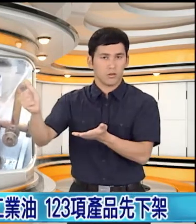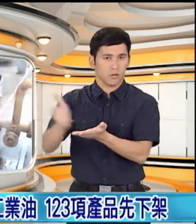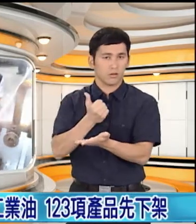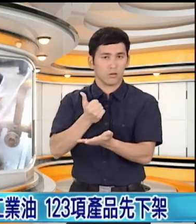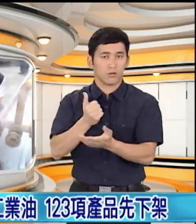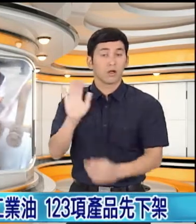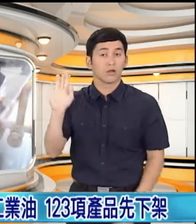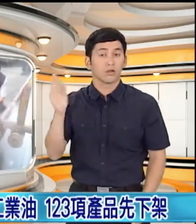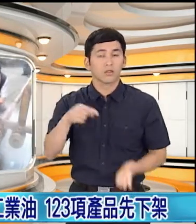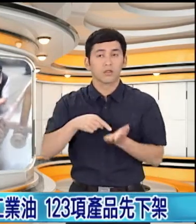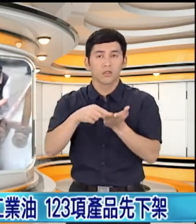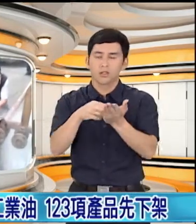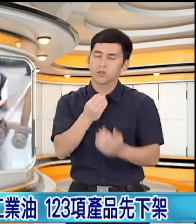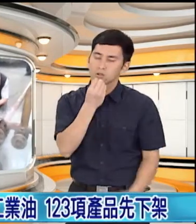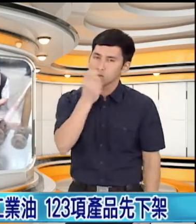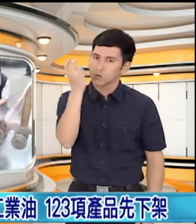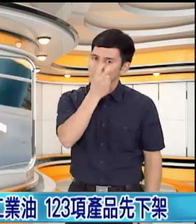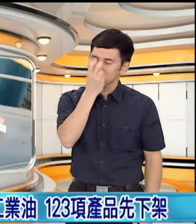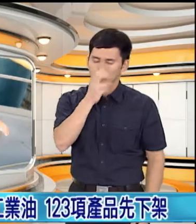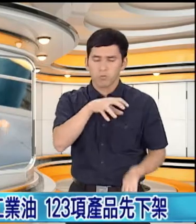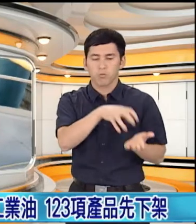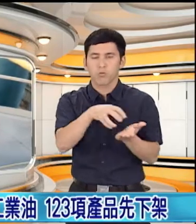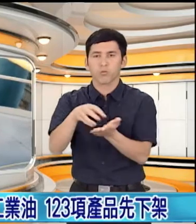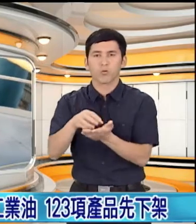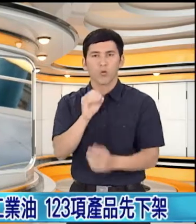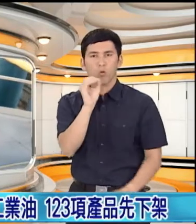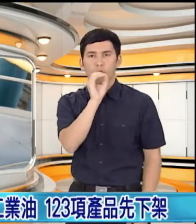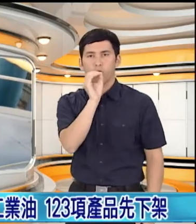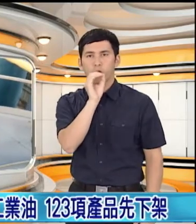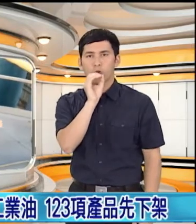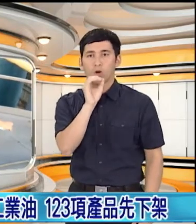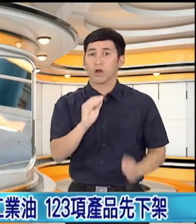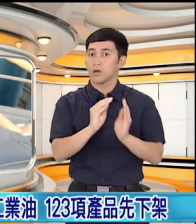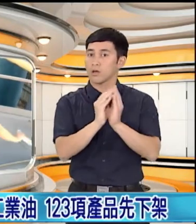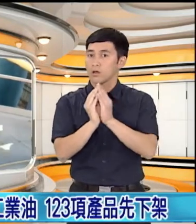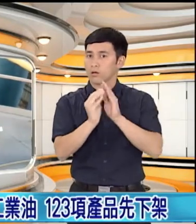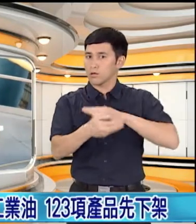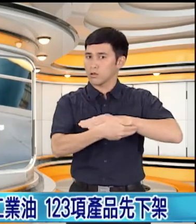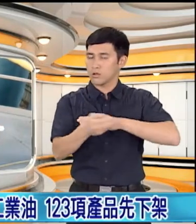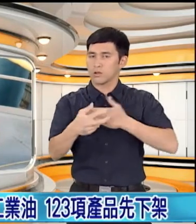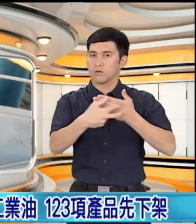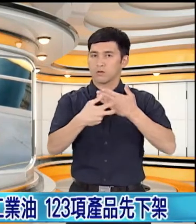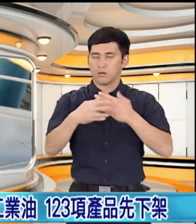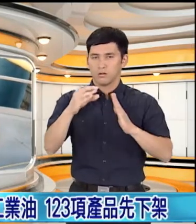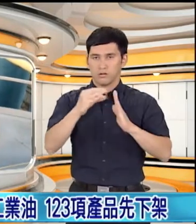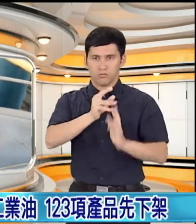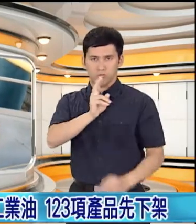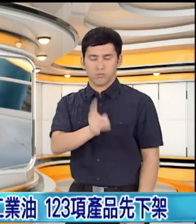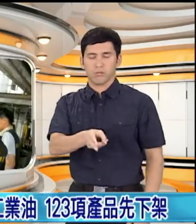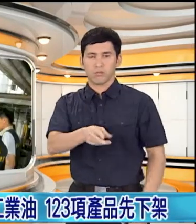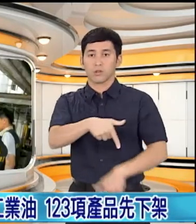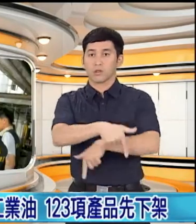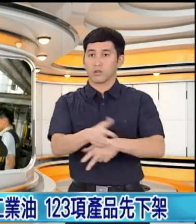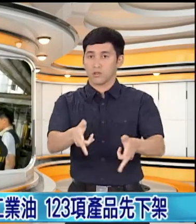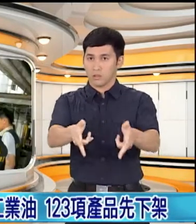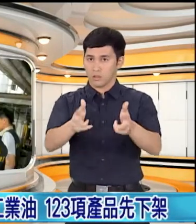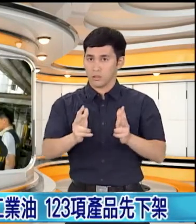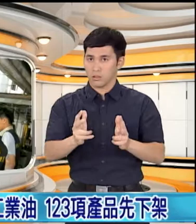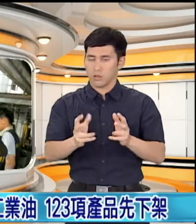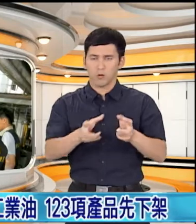办理食品输入查验登记。桃园县卫生局要求南桥将问题油品